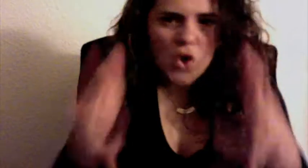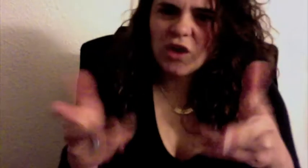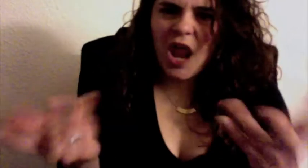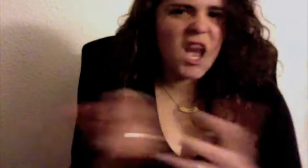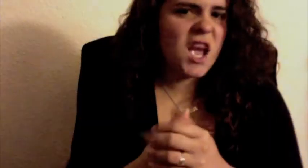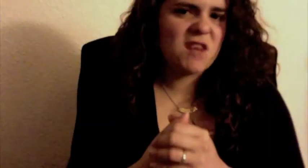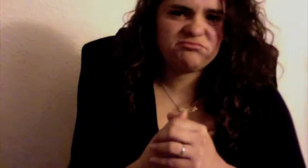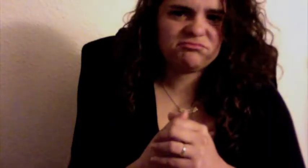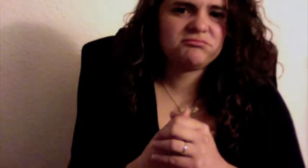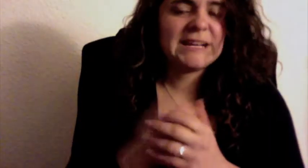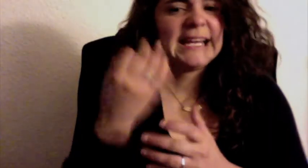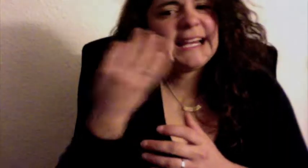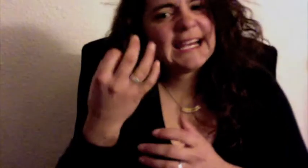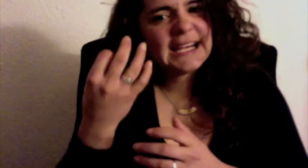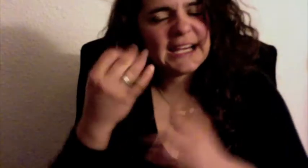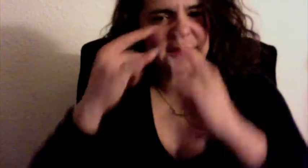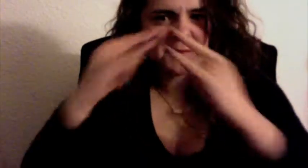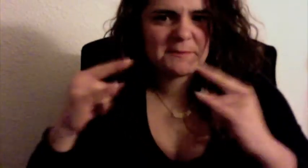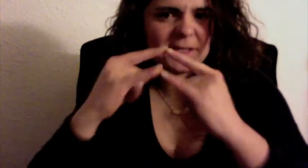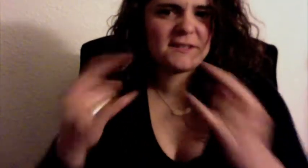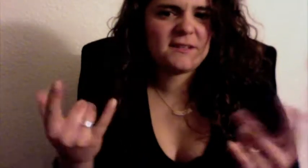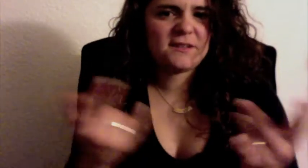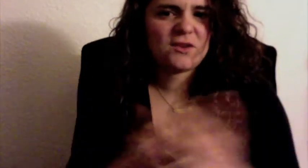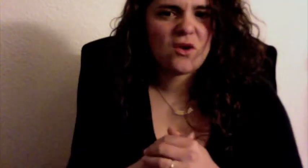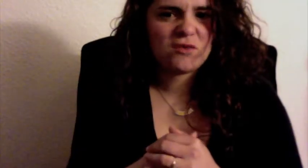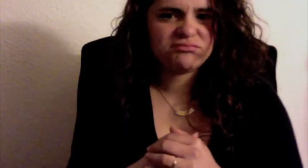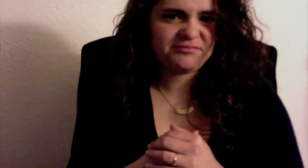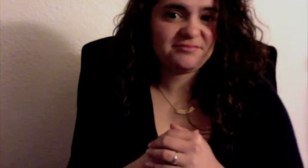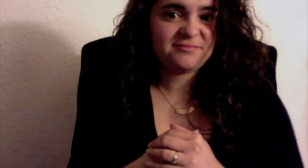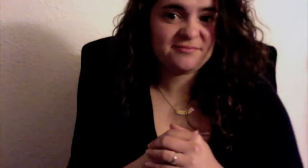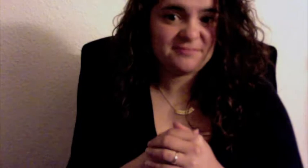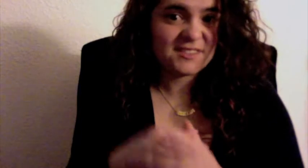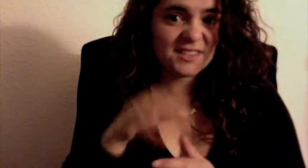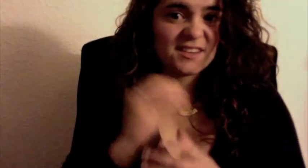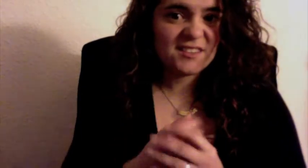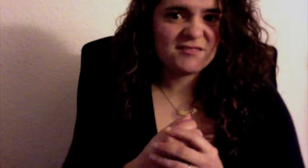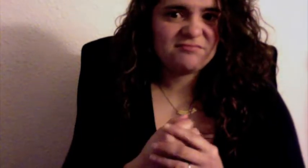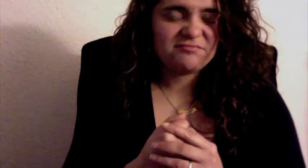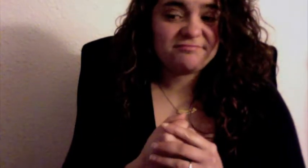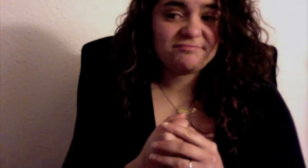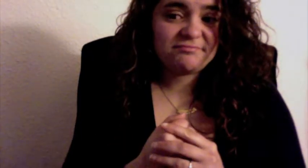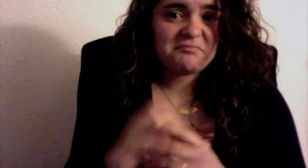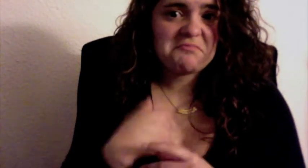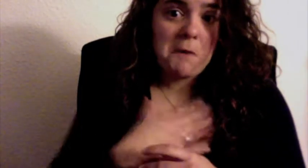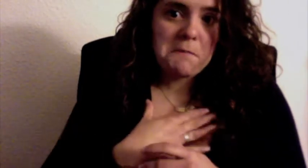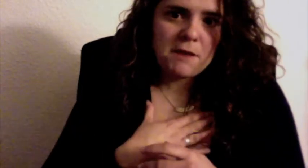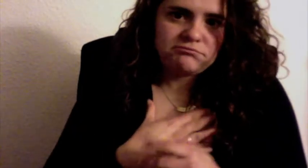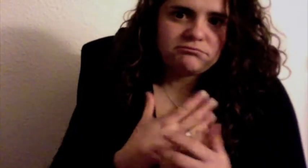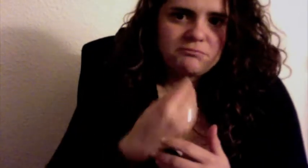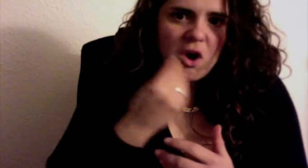actual. Nos encontramos a menos 2 millones de años. La continuación de nuestra historia tendrá lugar a lo largo de un viaje